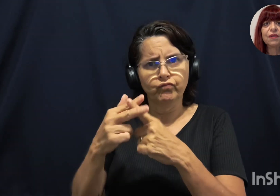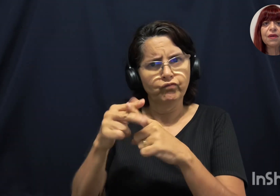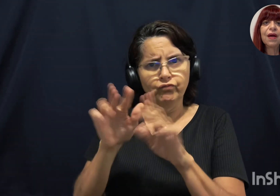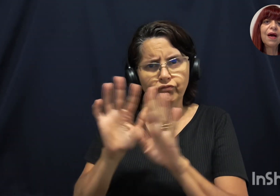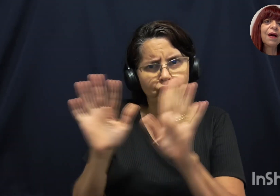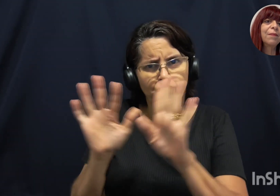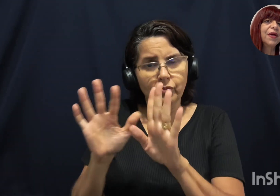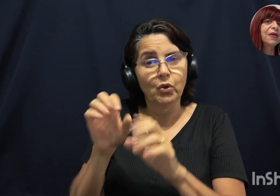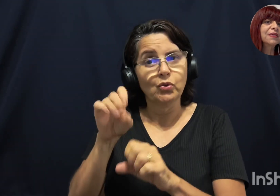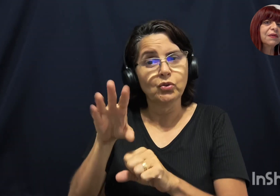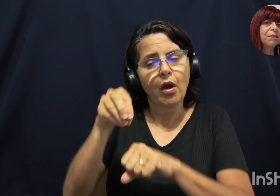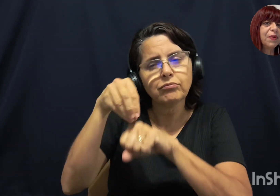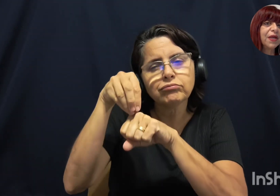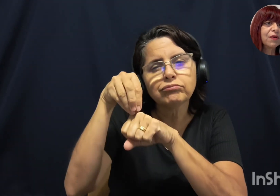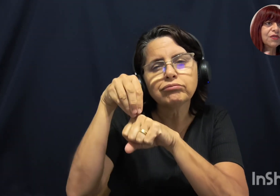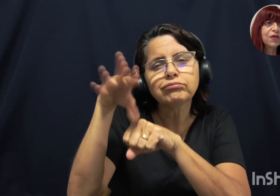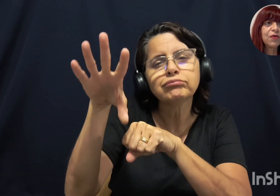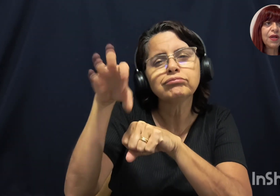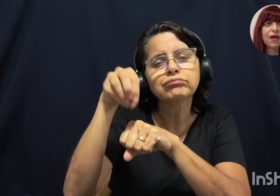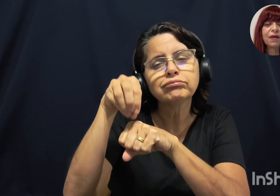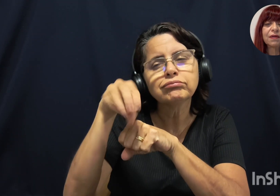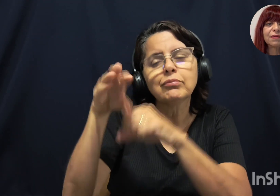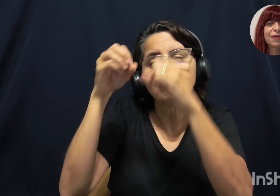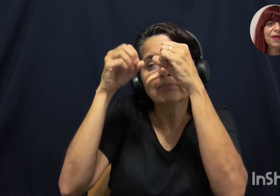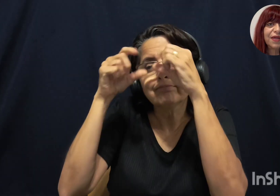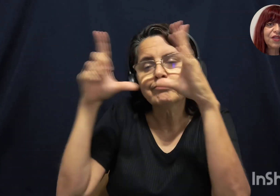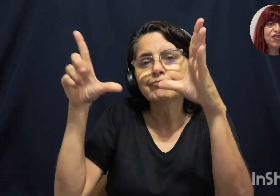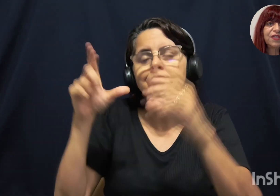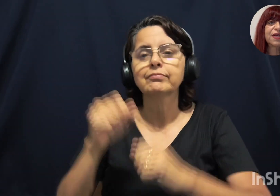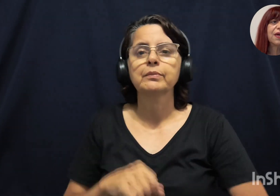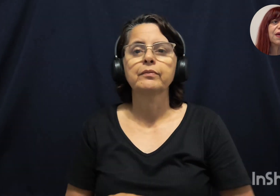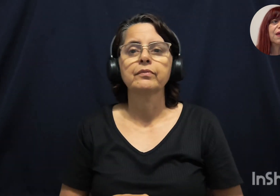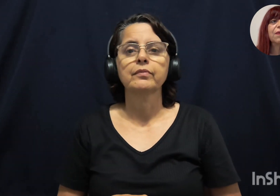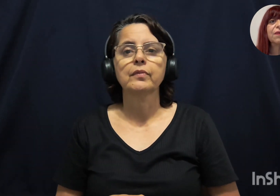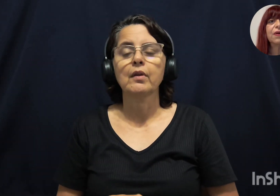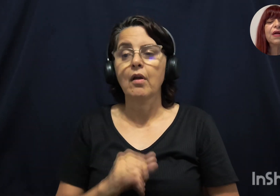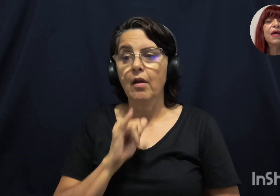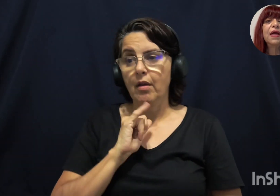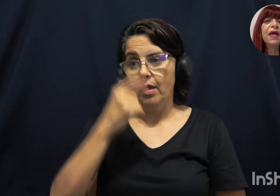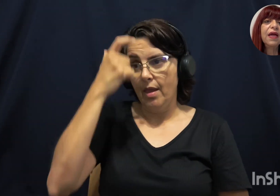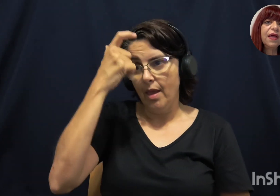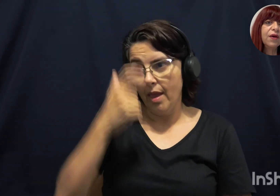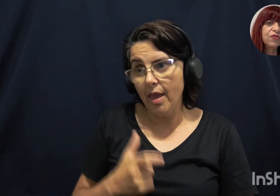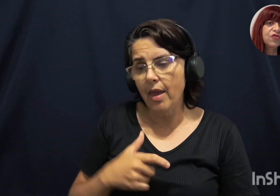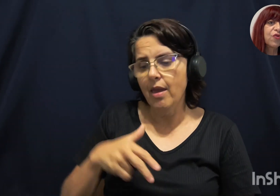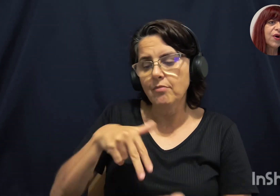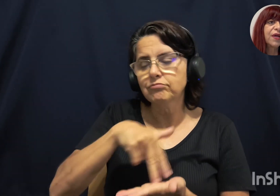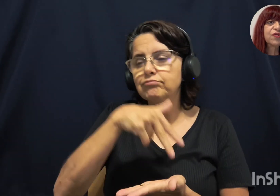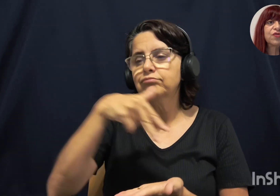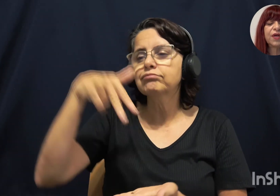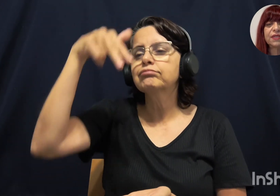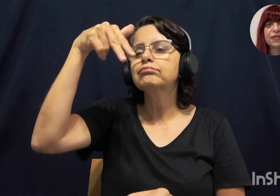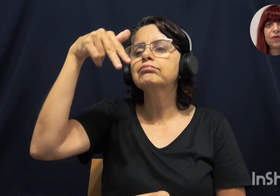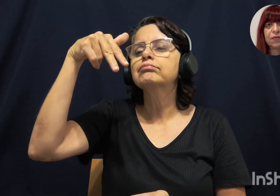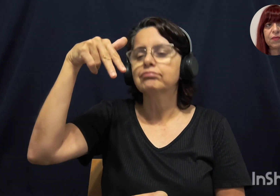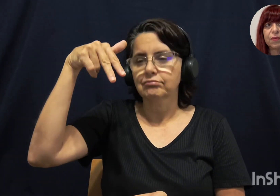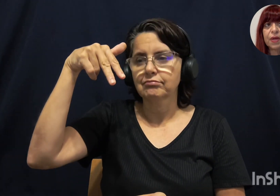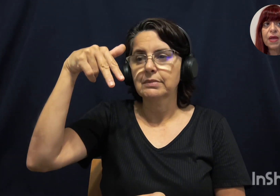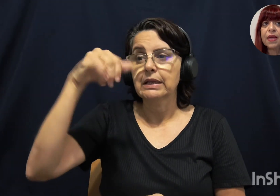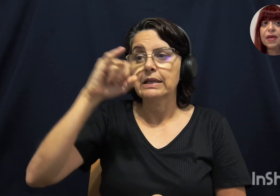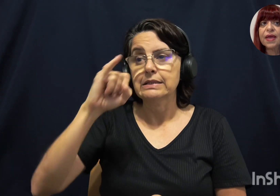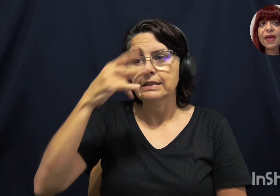corrige, apenas amplia o seu olhar e diz a ela: eu sou a